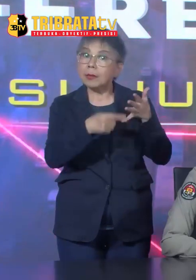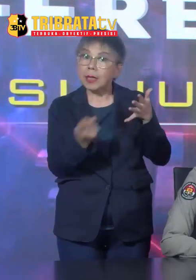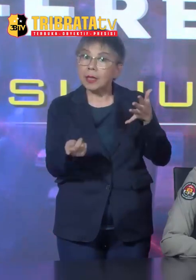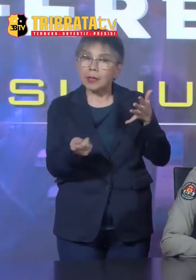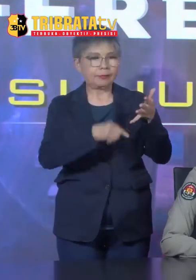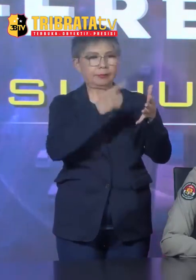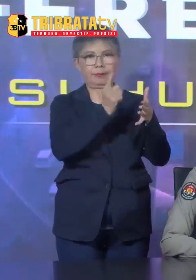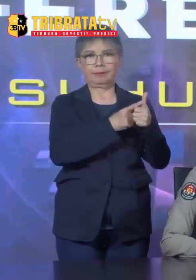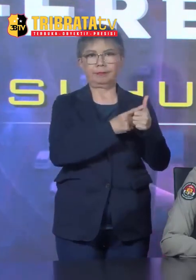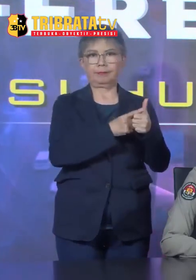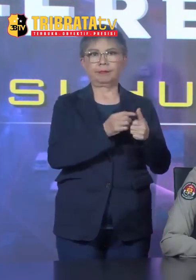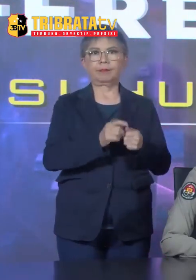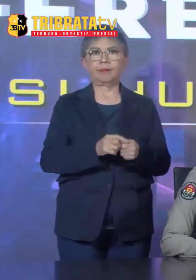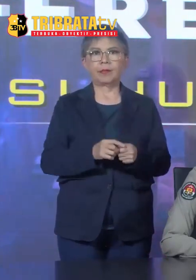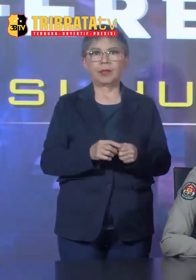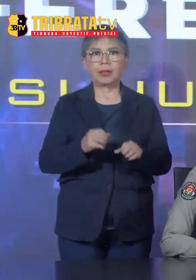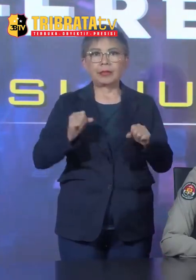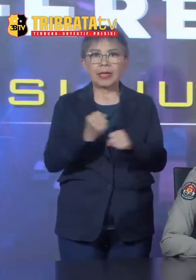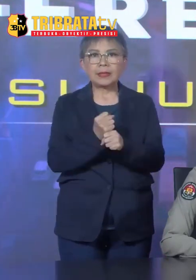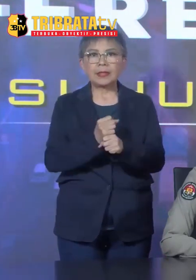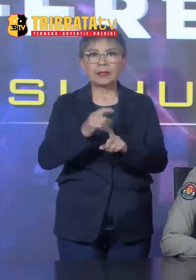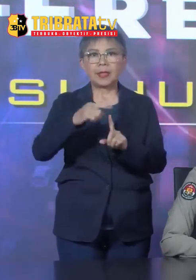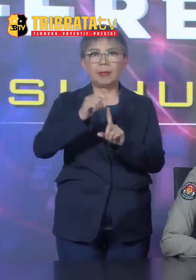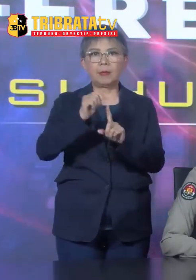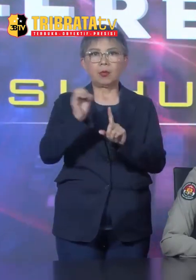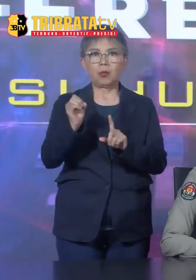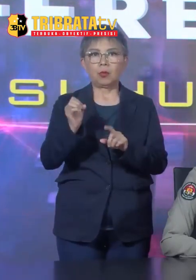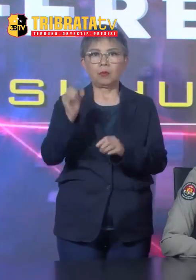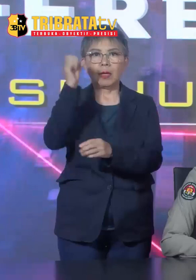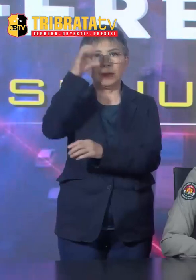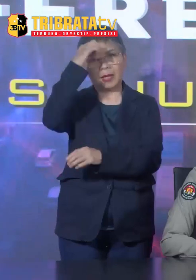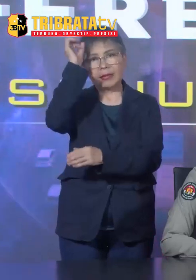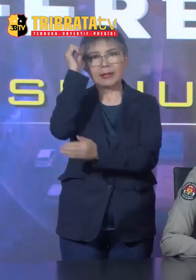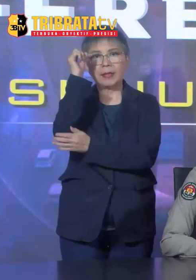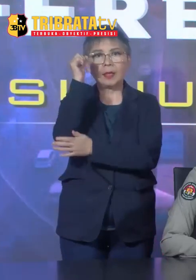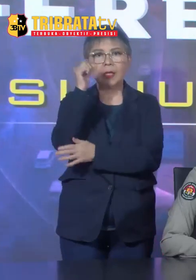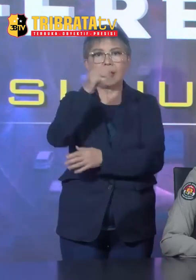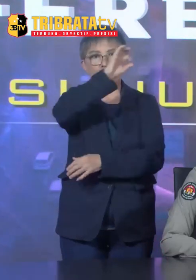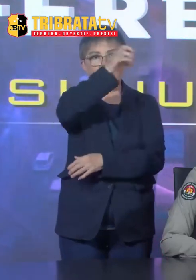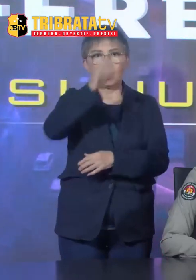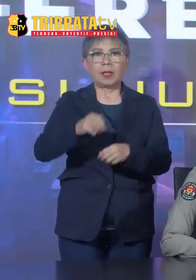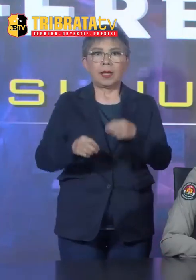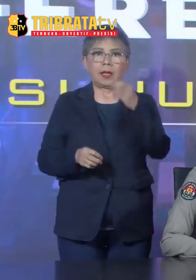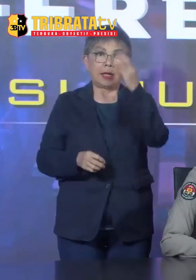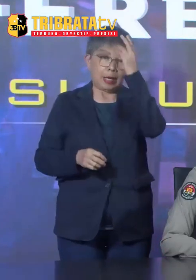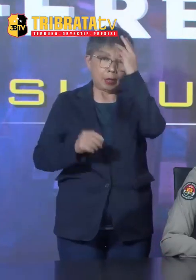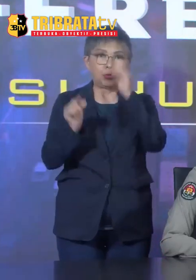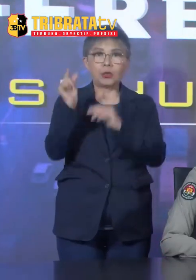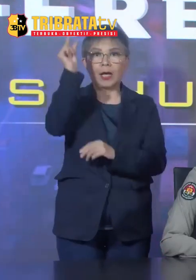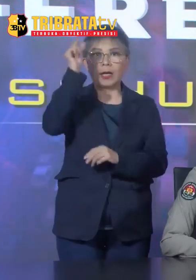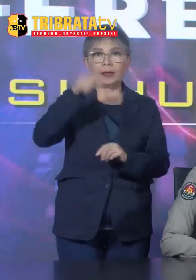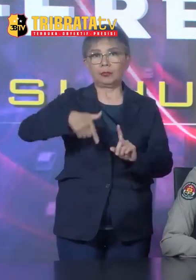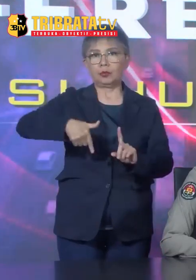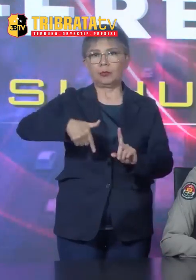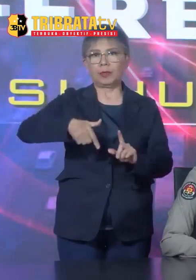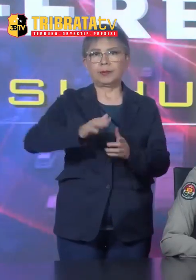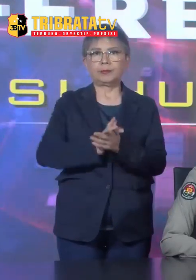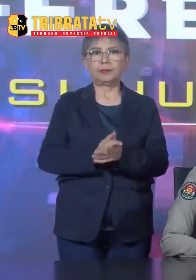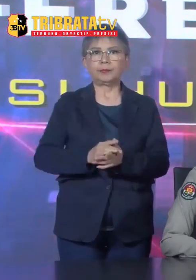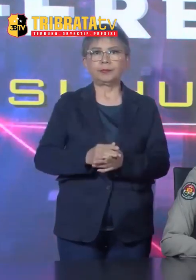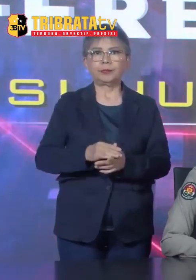yang terdiri dari Satgas tppo bareskrim dan Polda Kaltara 17